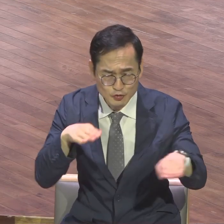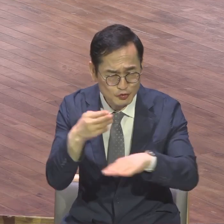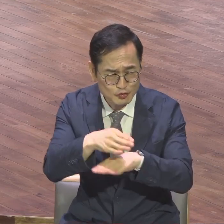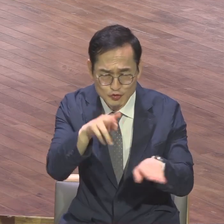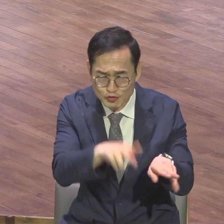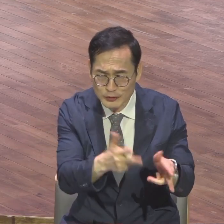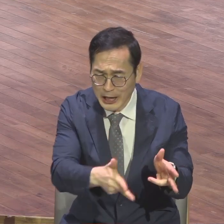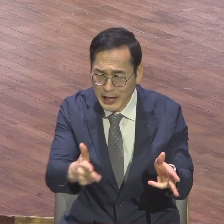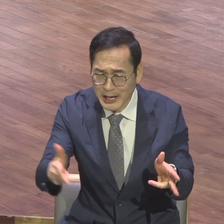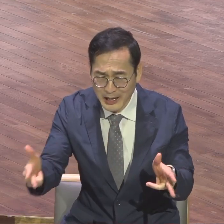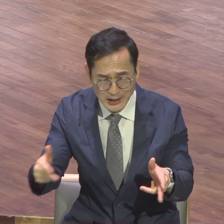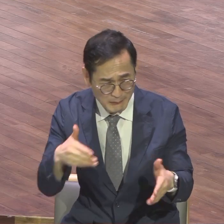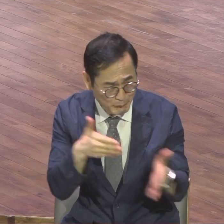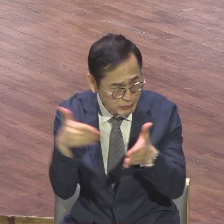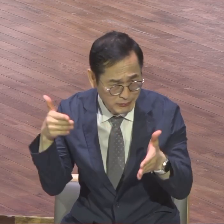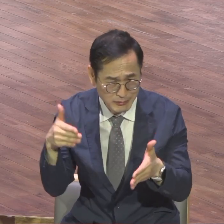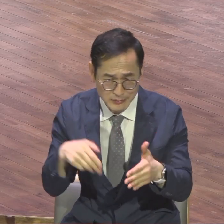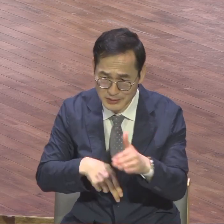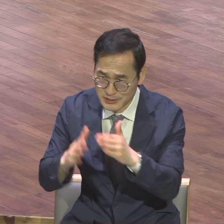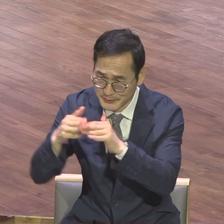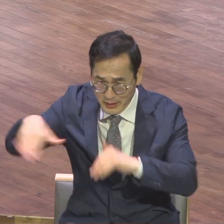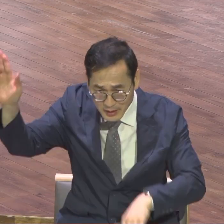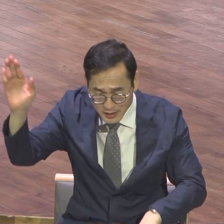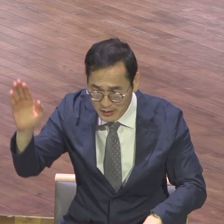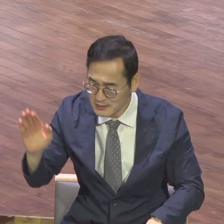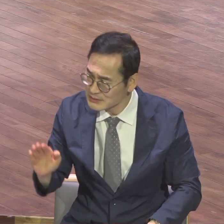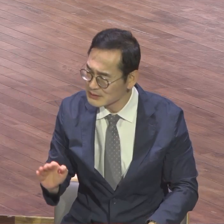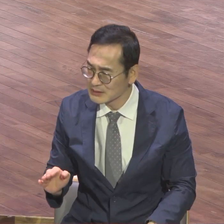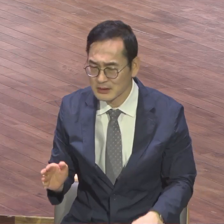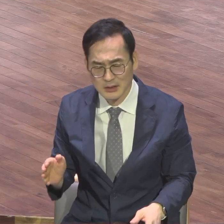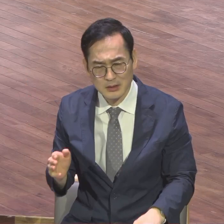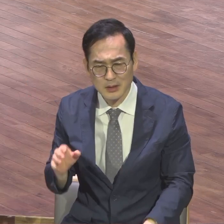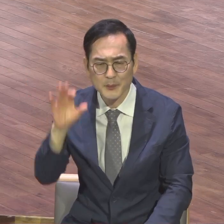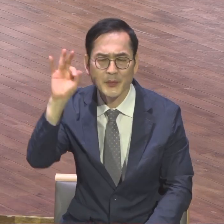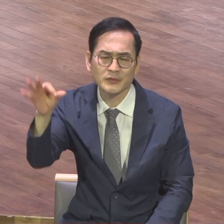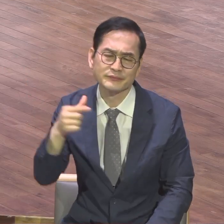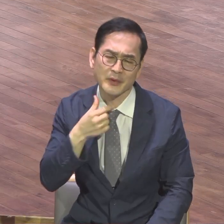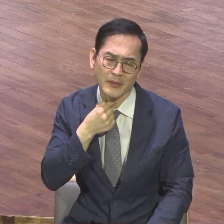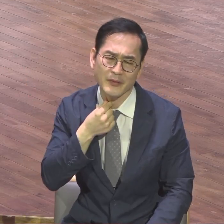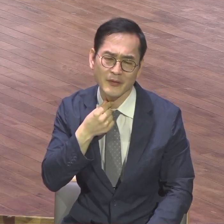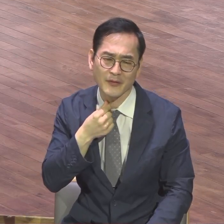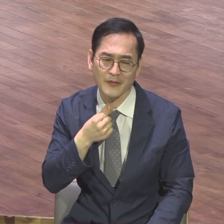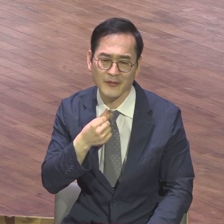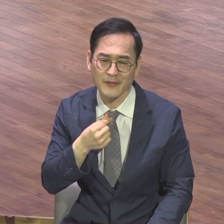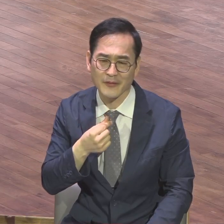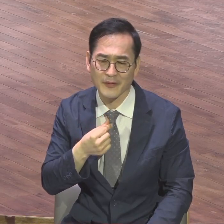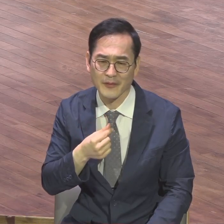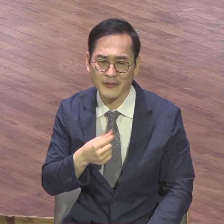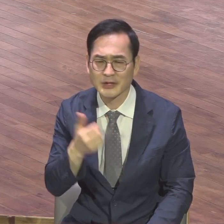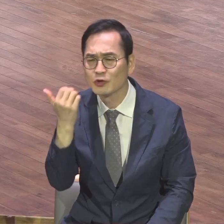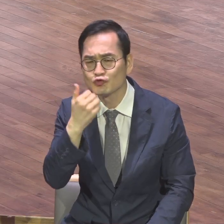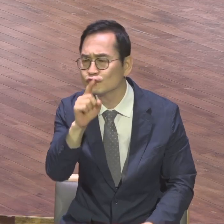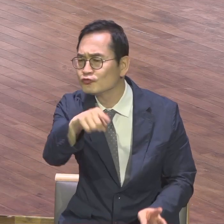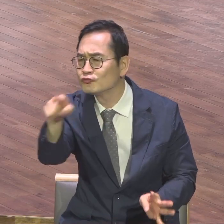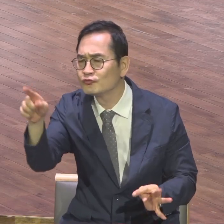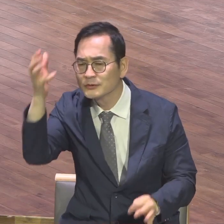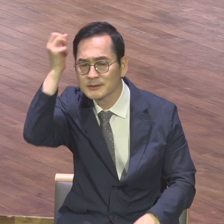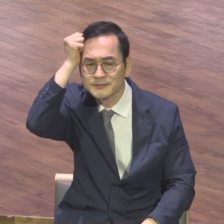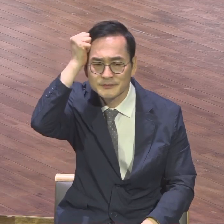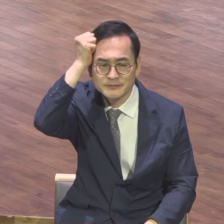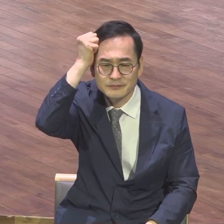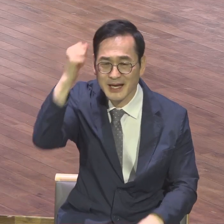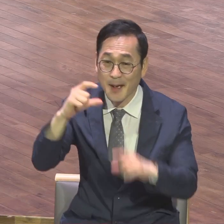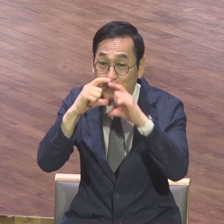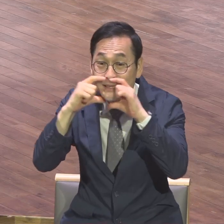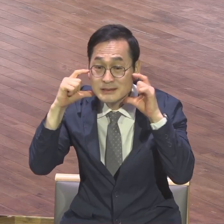그렇나? 보고 싶어요. 보고 싶어. 제가 그냥 보는 것도 다 본다니까요. 이 마스크 하고 있을